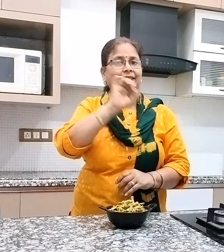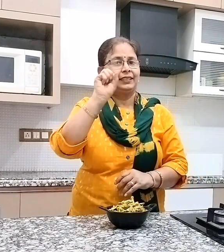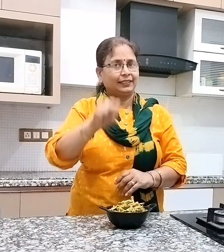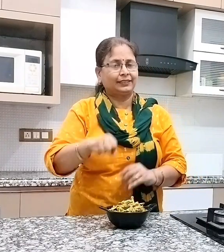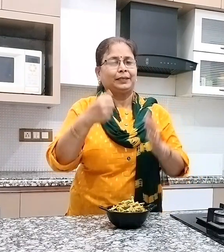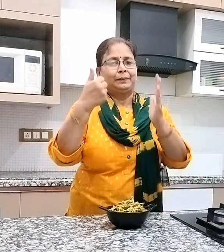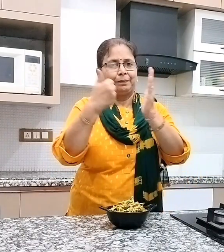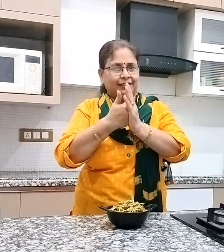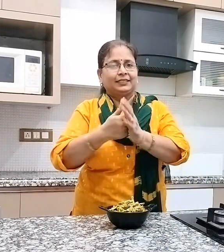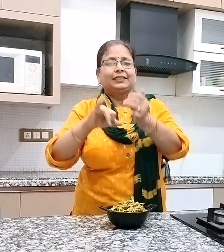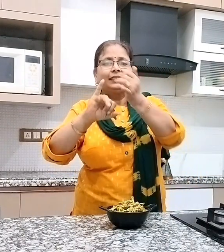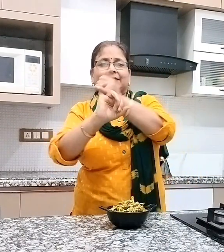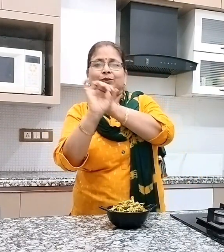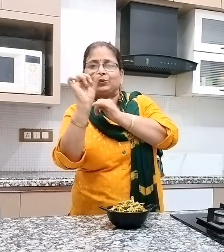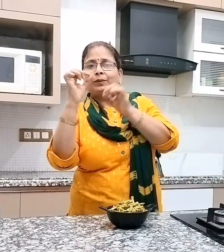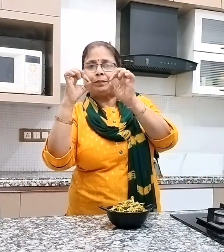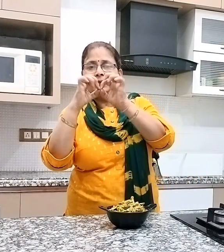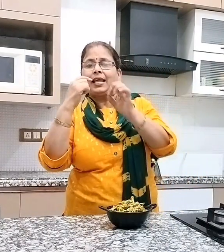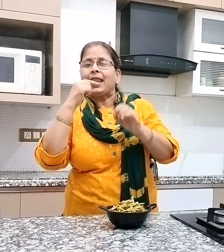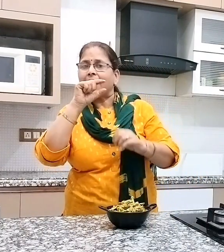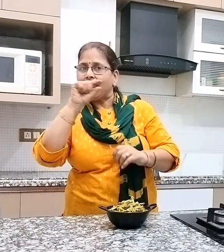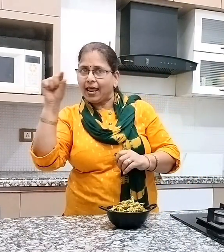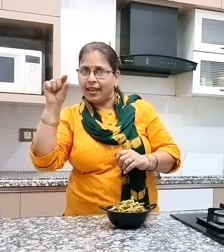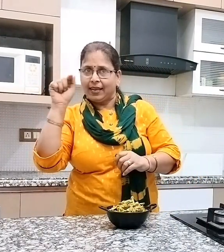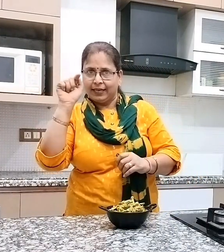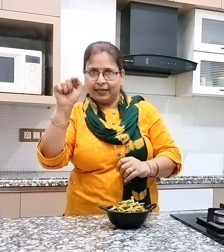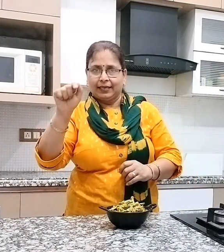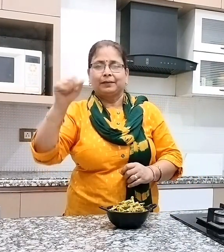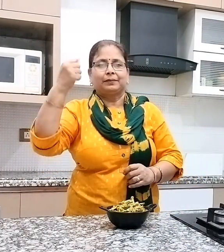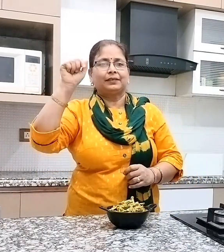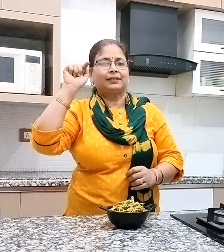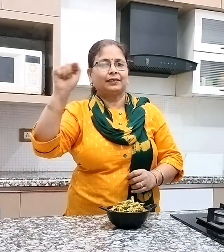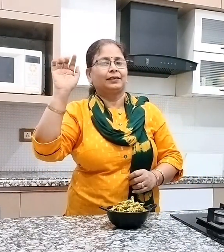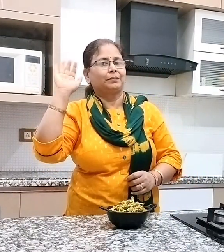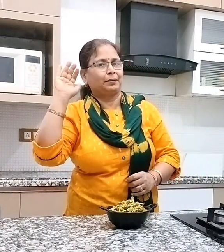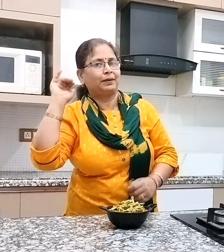पसंद आई हो तो इस वीडियो को लाइक और चैनल को सब्सक्राइब करना ना भूले